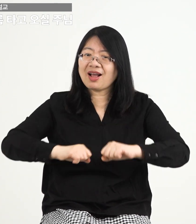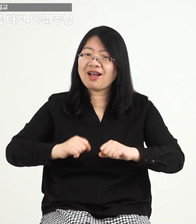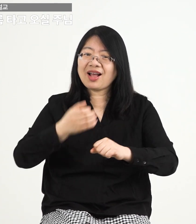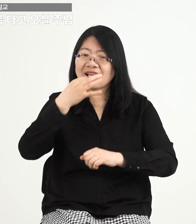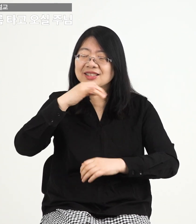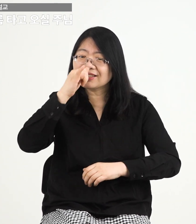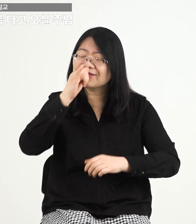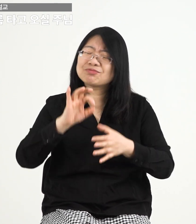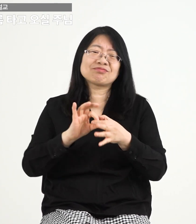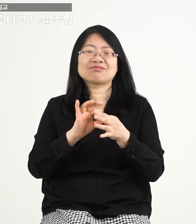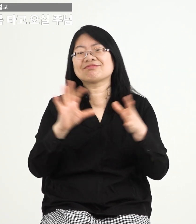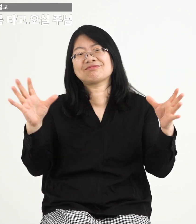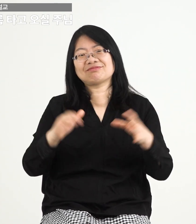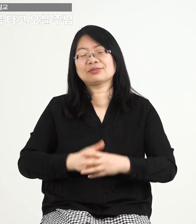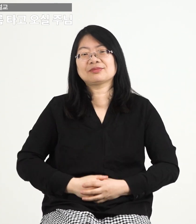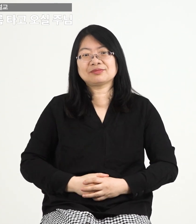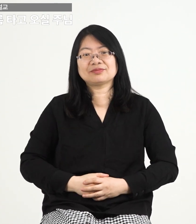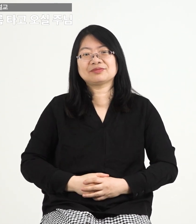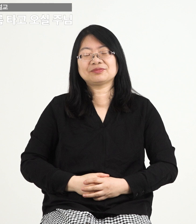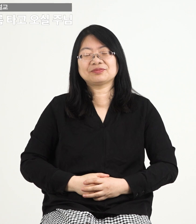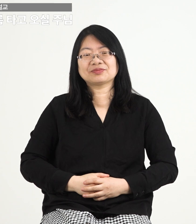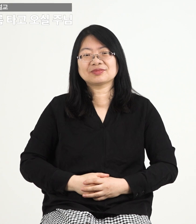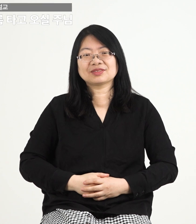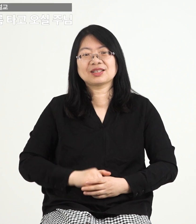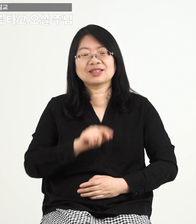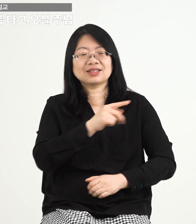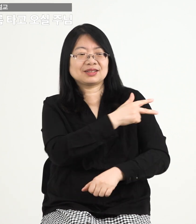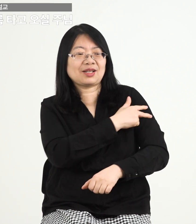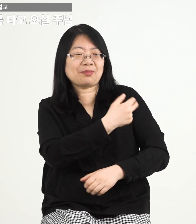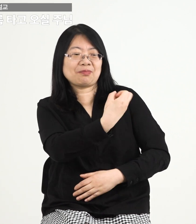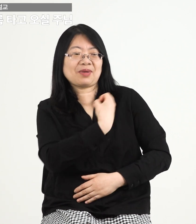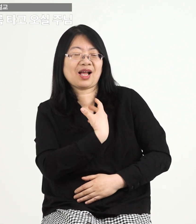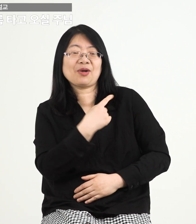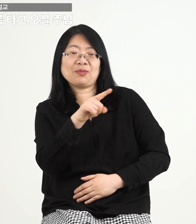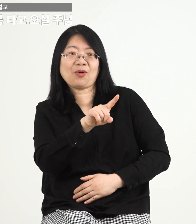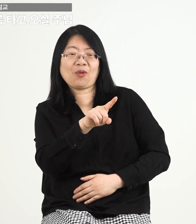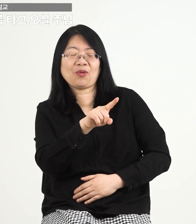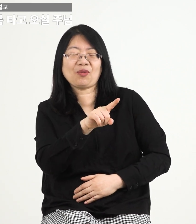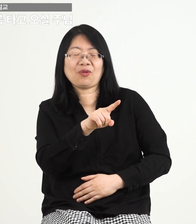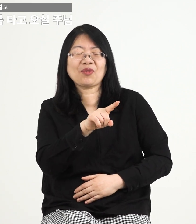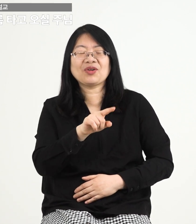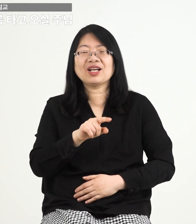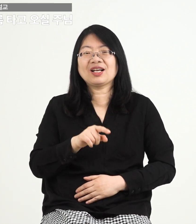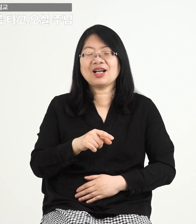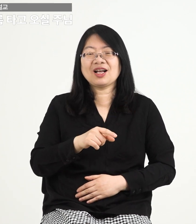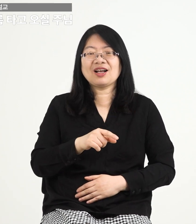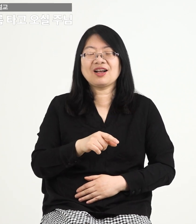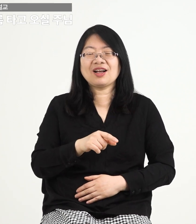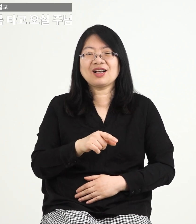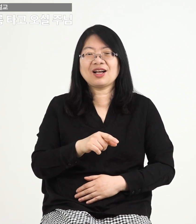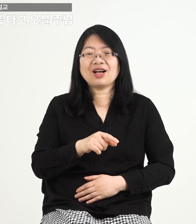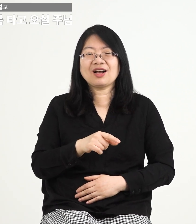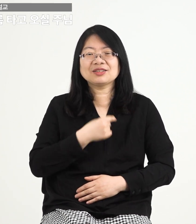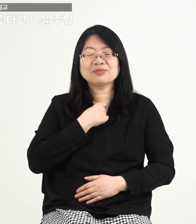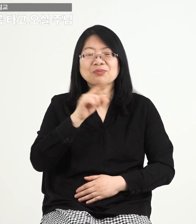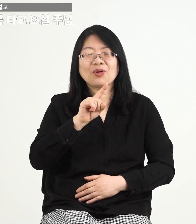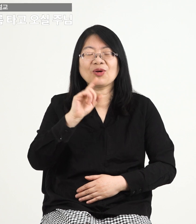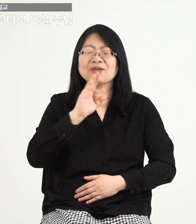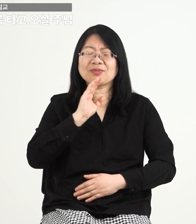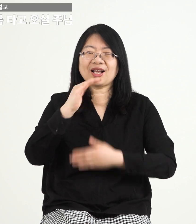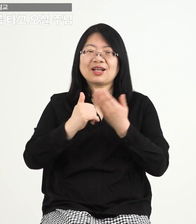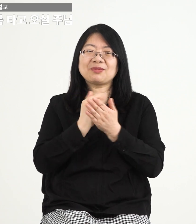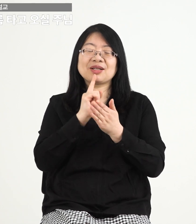남든 그 분이 말씀하신 초점은 그게 아니었을 거예요. 정말